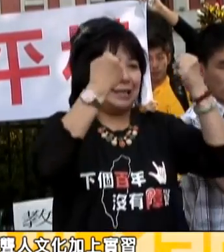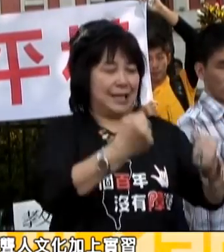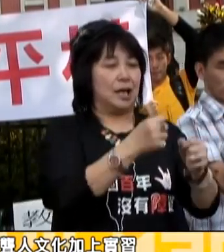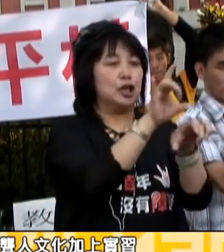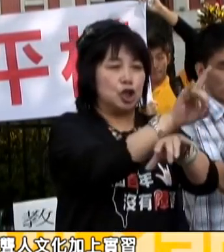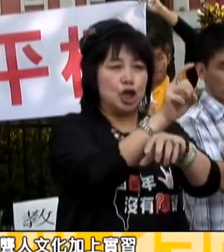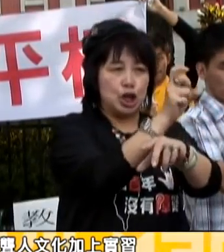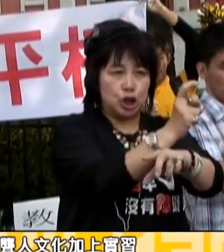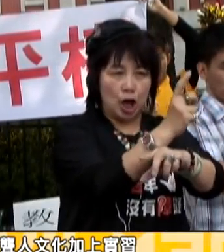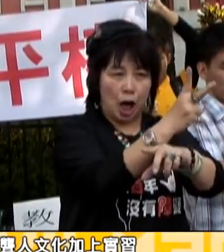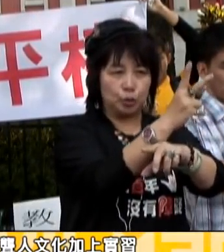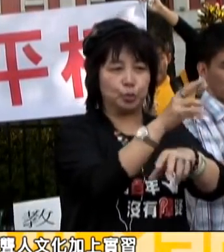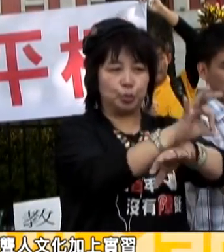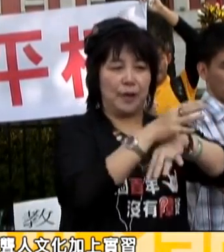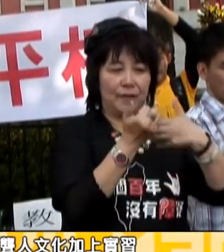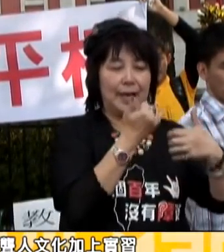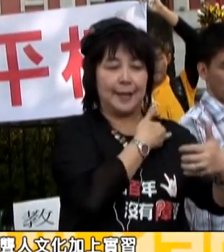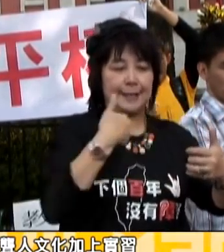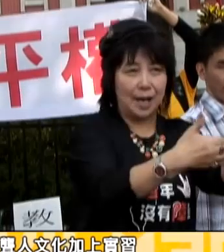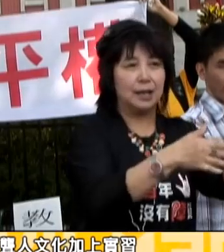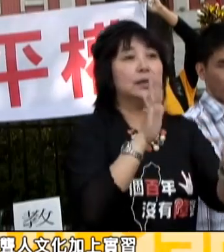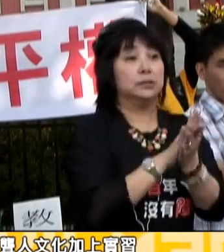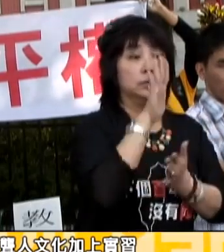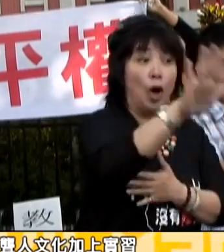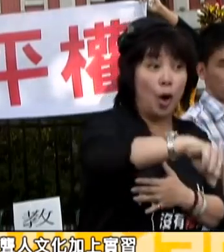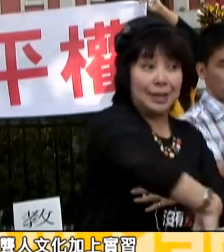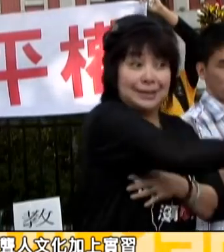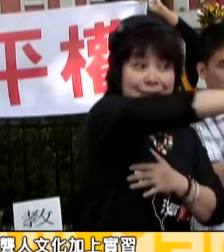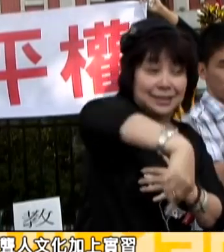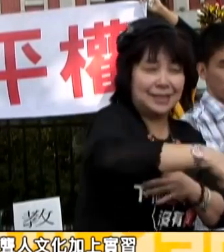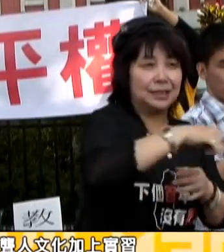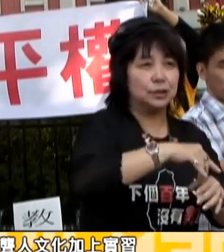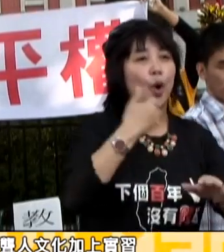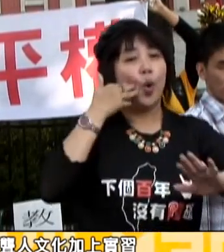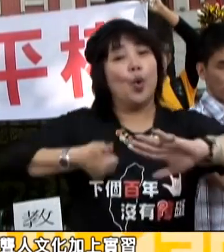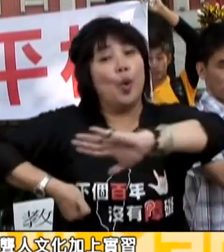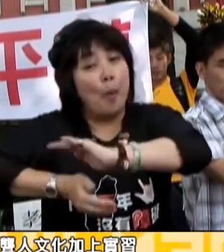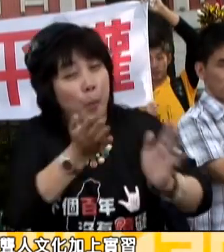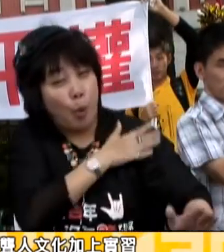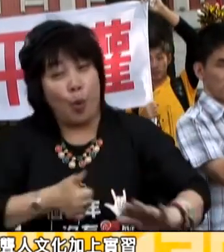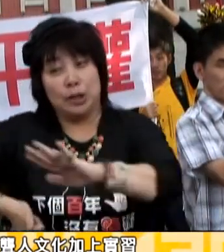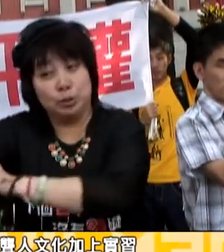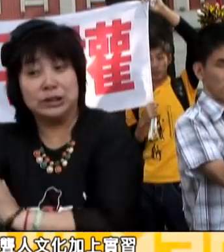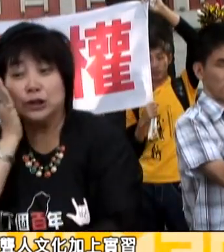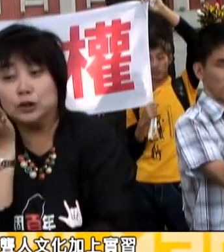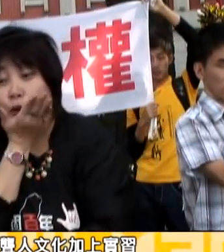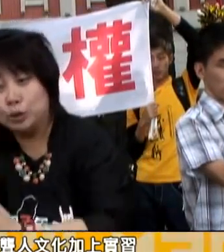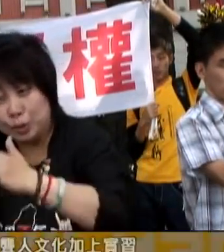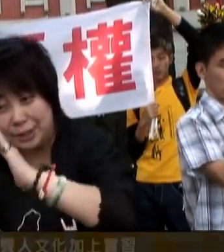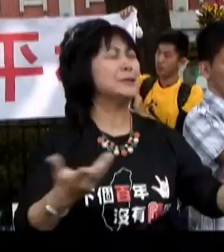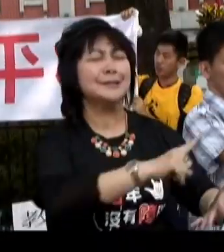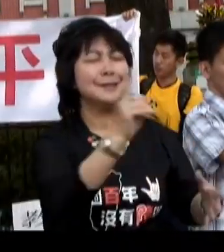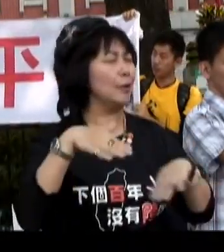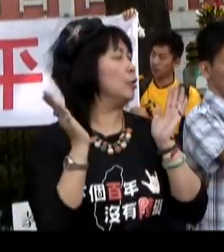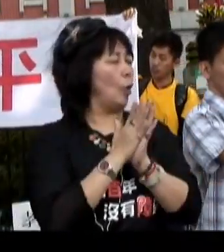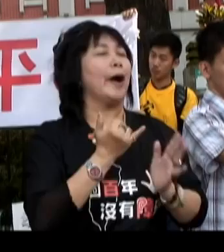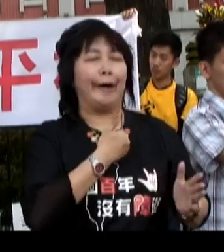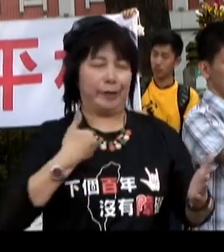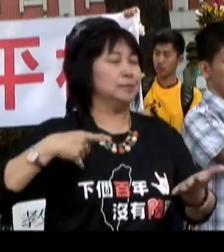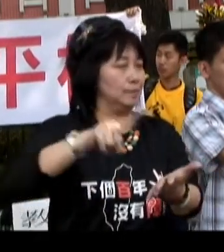可能在12年可以修完的情况之下，可以具备基本的基础。那常常说我